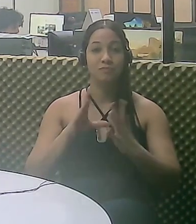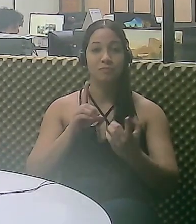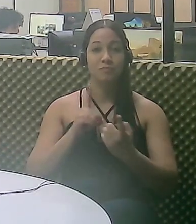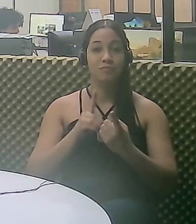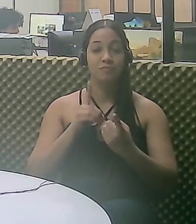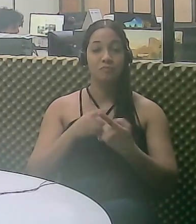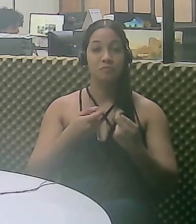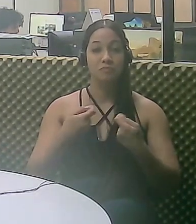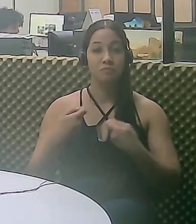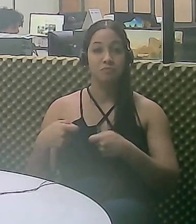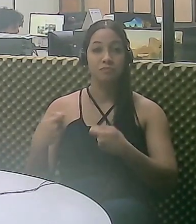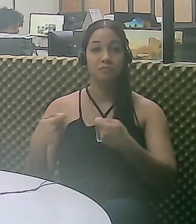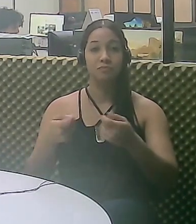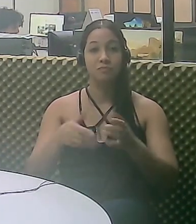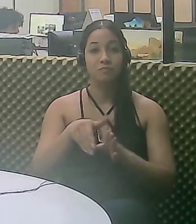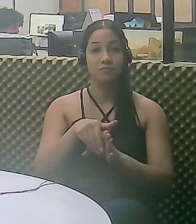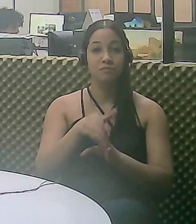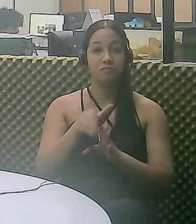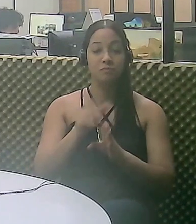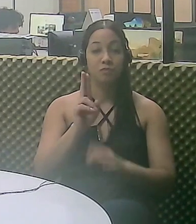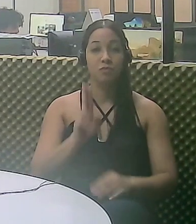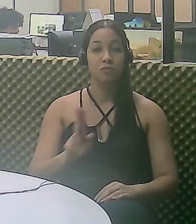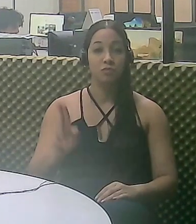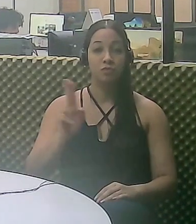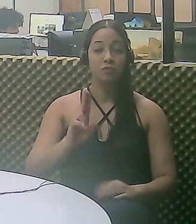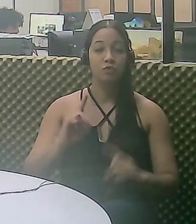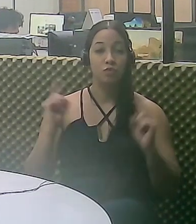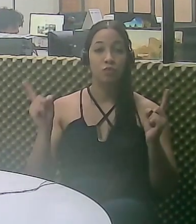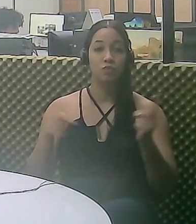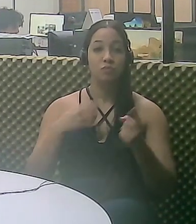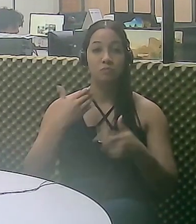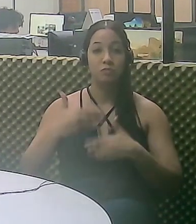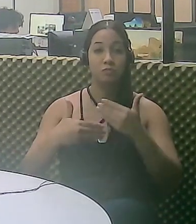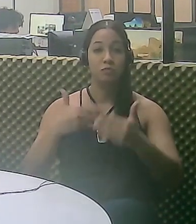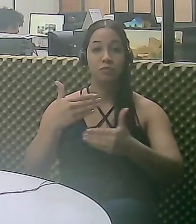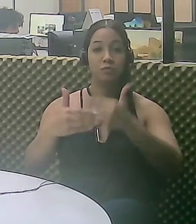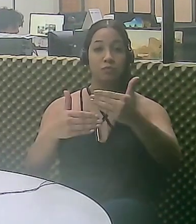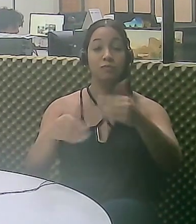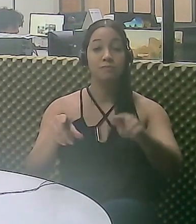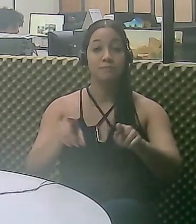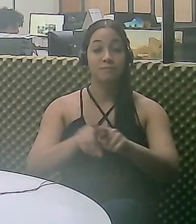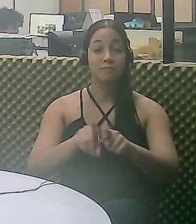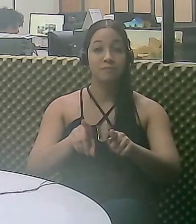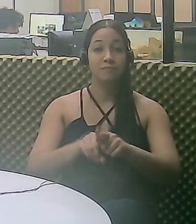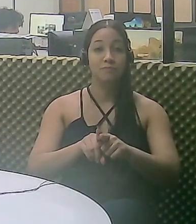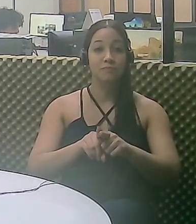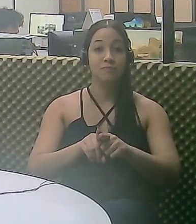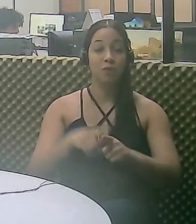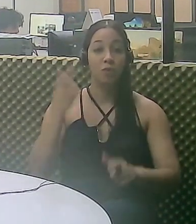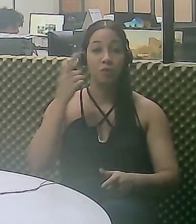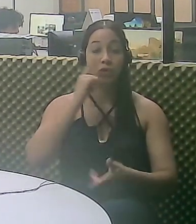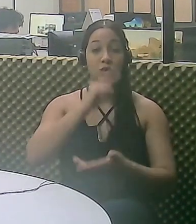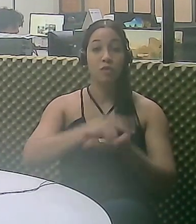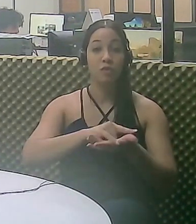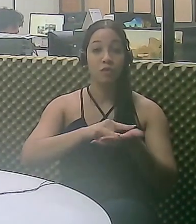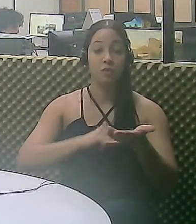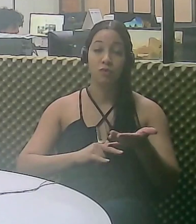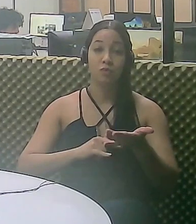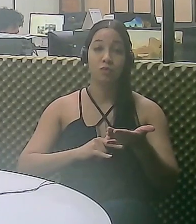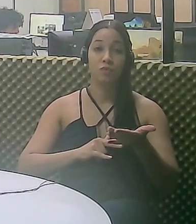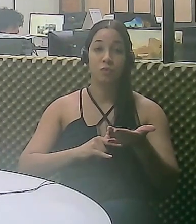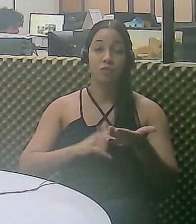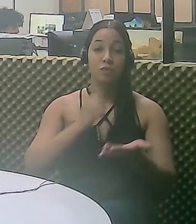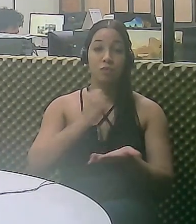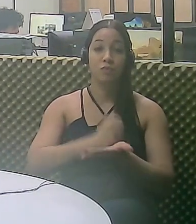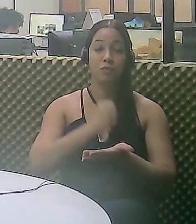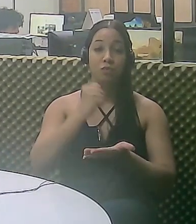atendimento necessário, orientando os usuários em todas as etapas, inclusive na obtenção de documentos junto ao